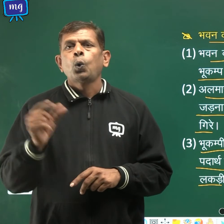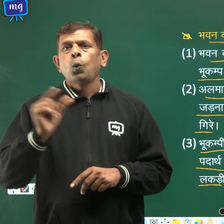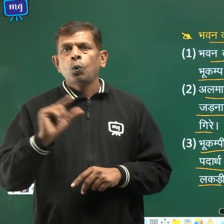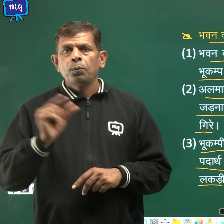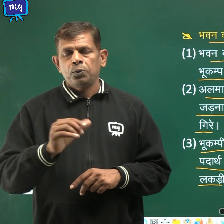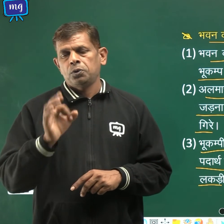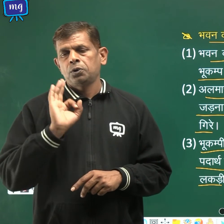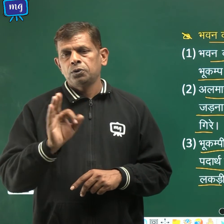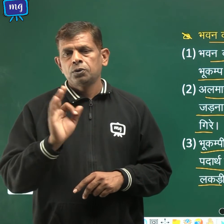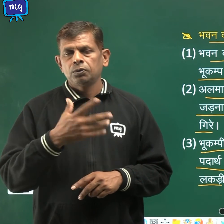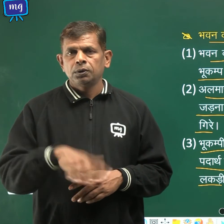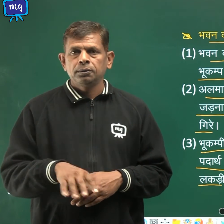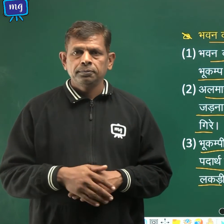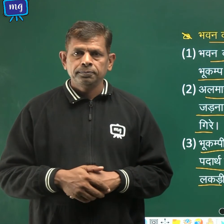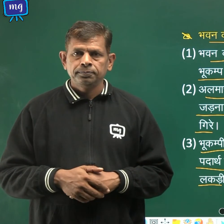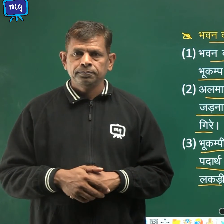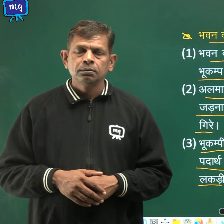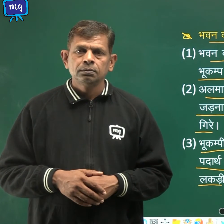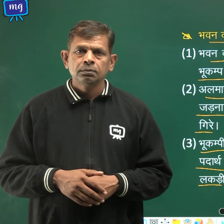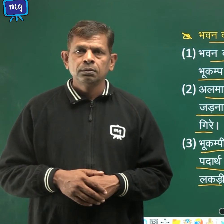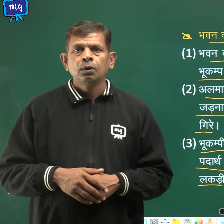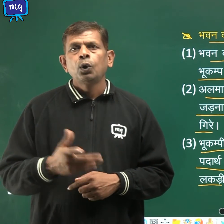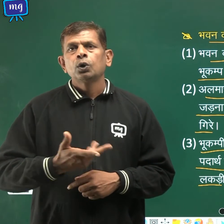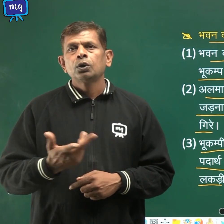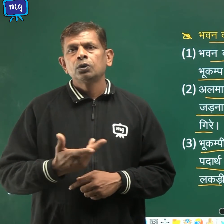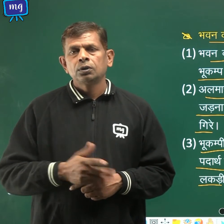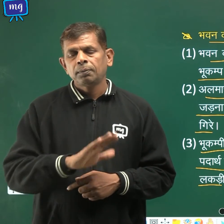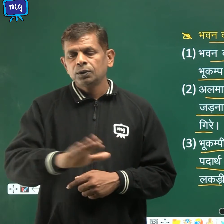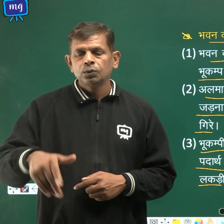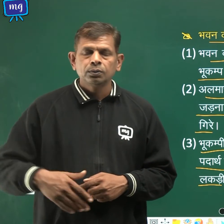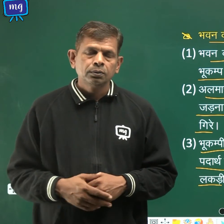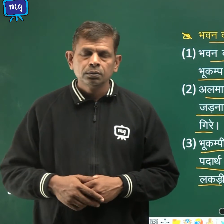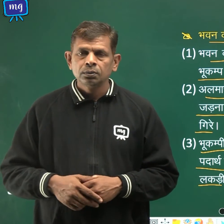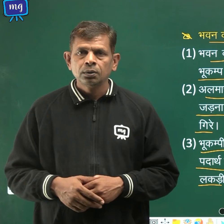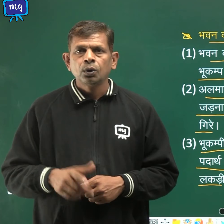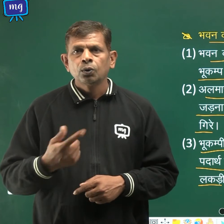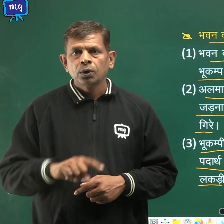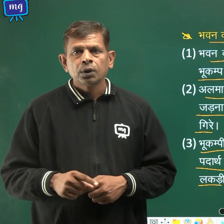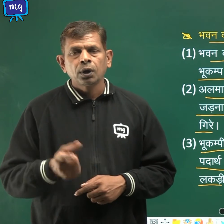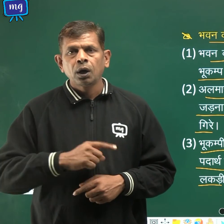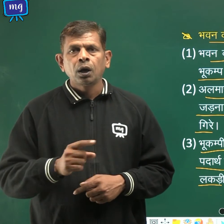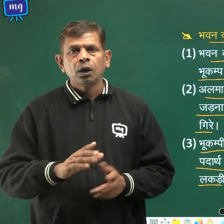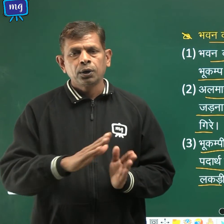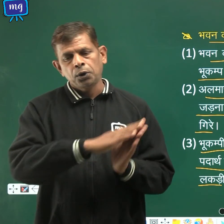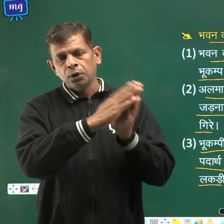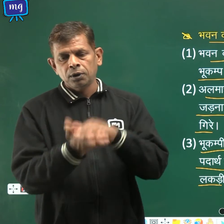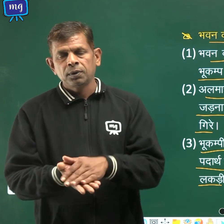उपयोग अच्छा होता है। क्यों अच्छा होता है बच्चों? क्योंकि अगर ये गिर भी